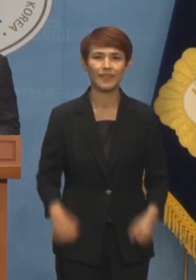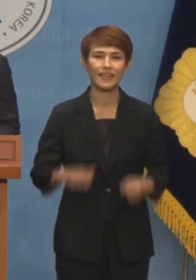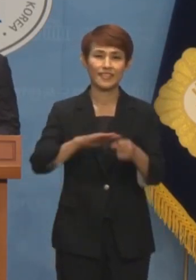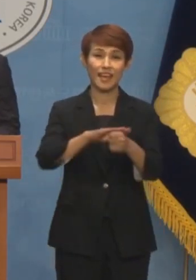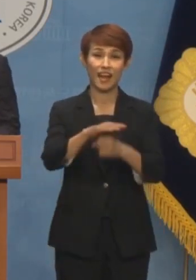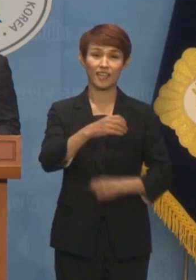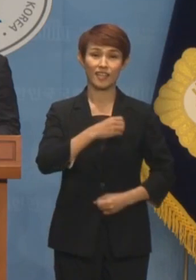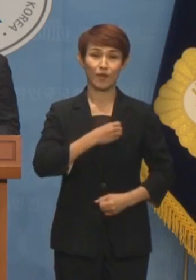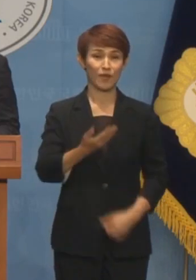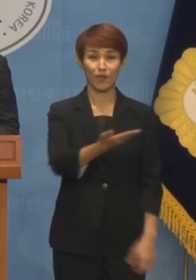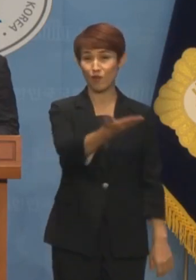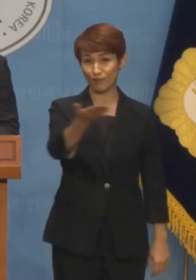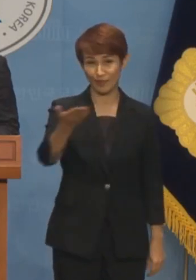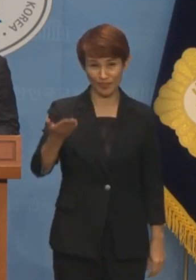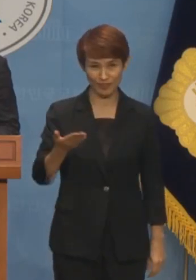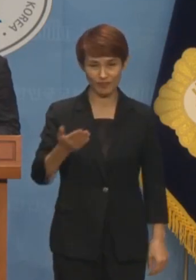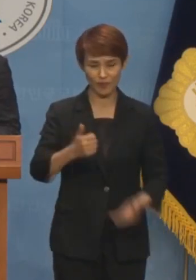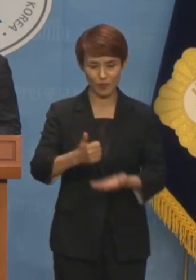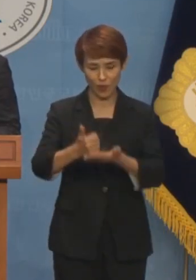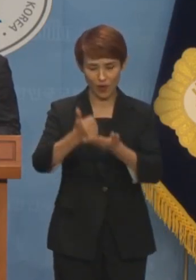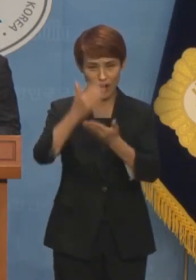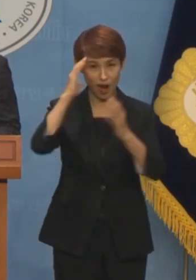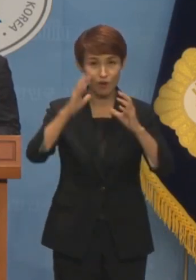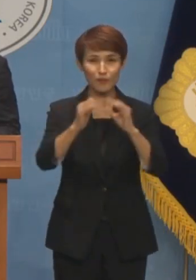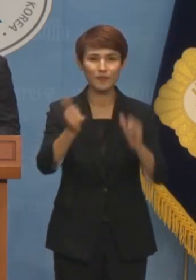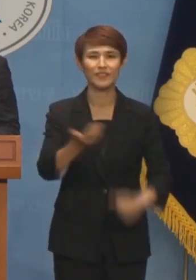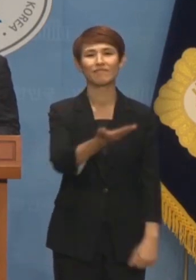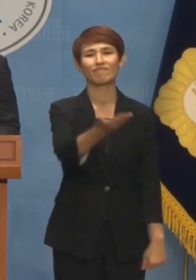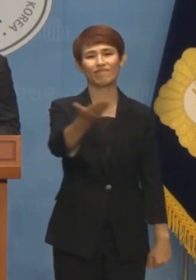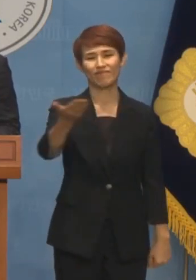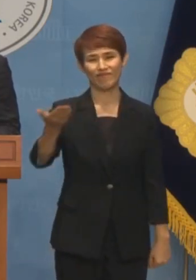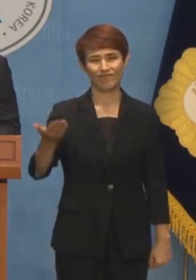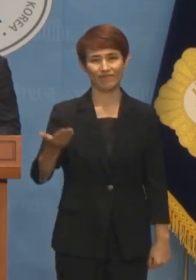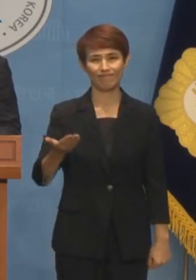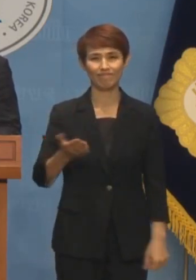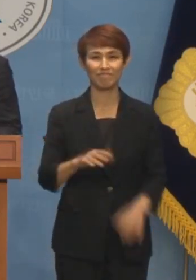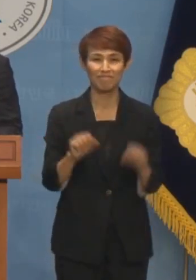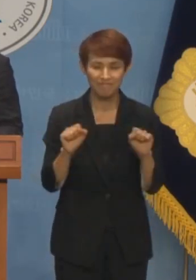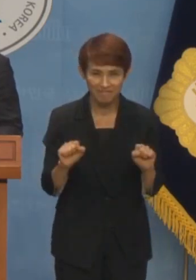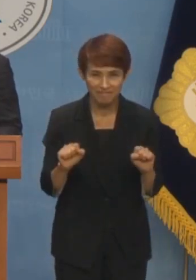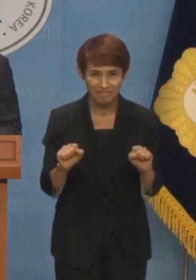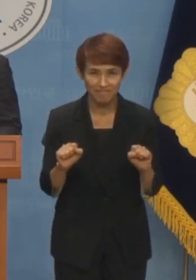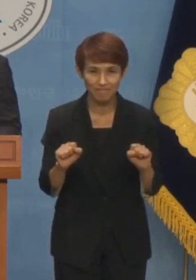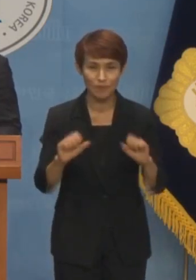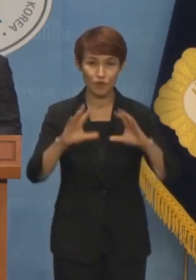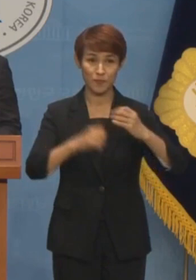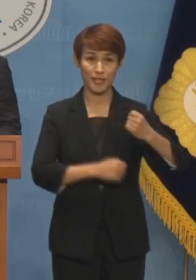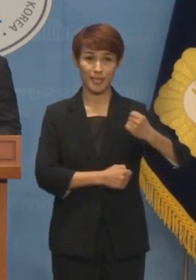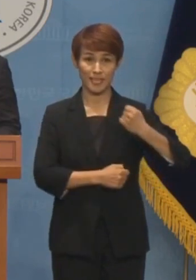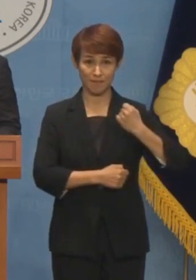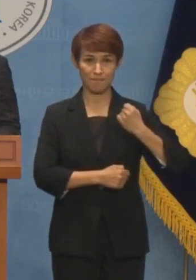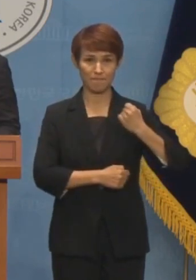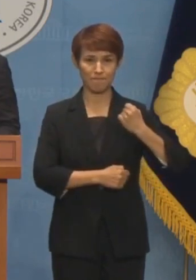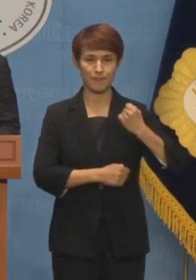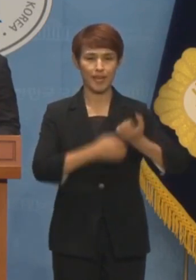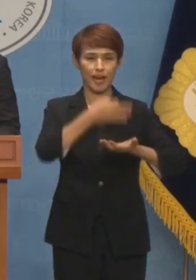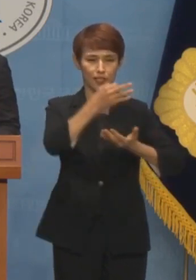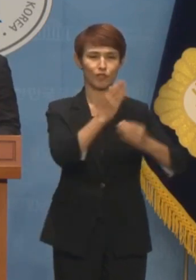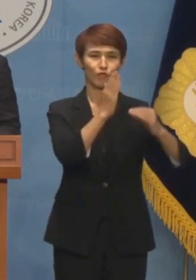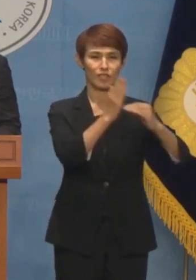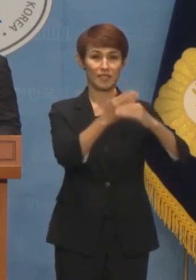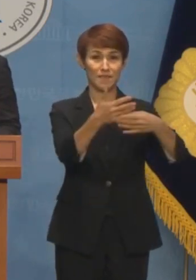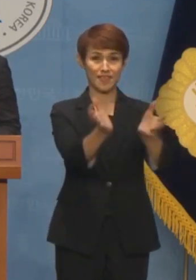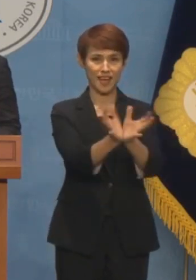사랑하는 당원 동지 여러분, 존경하는 대한민국 국민 여러분, 안녕하십니까? 국민의힘을 가치 중심